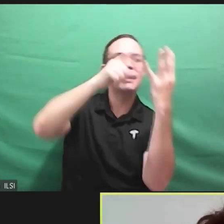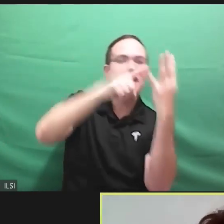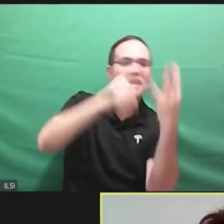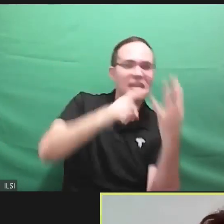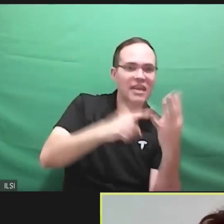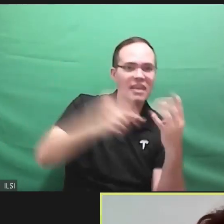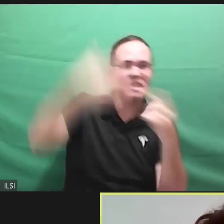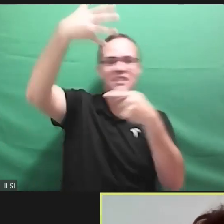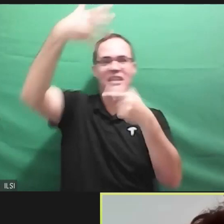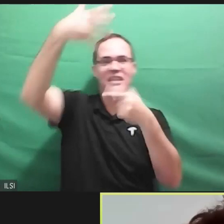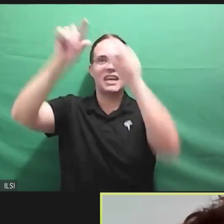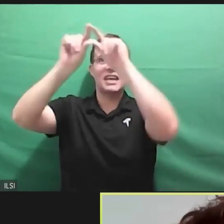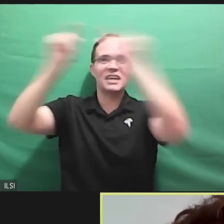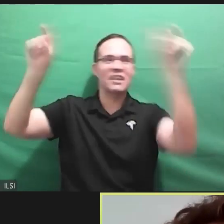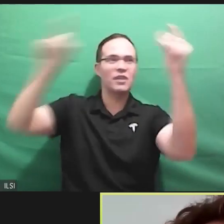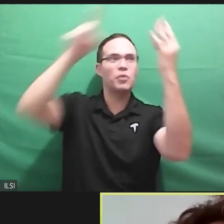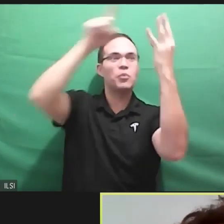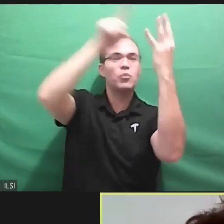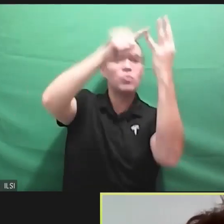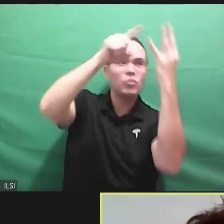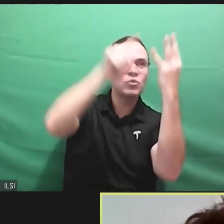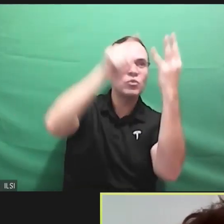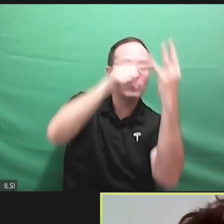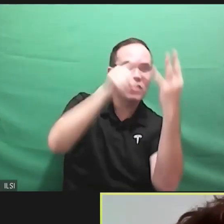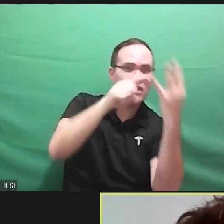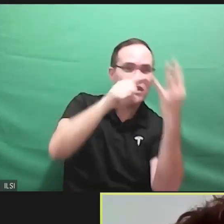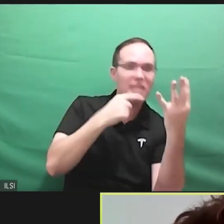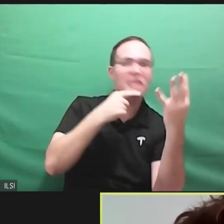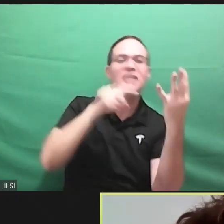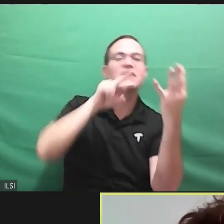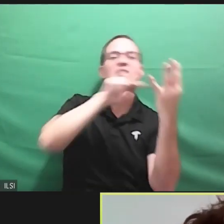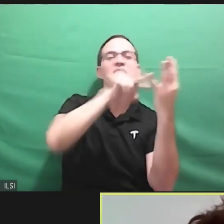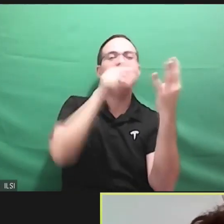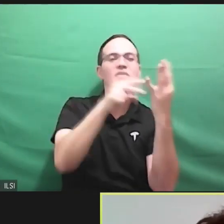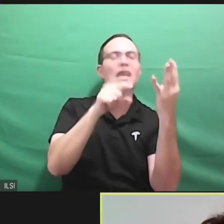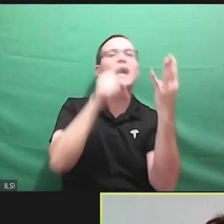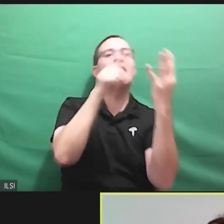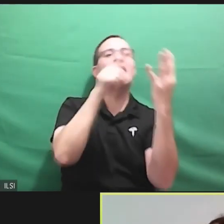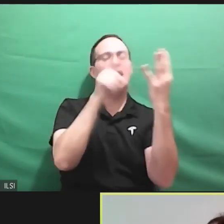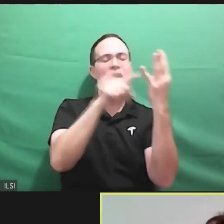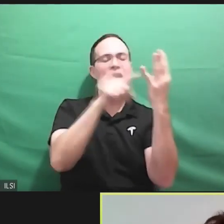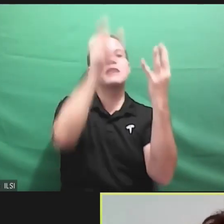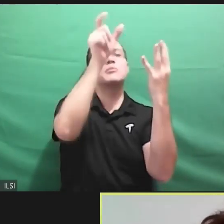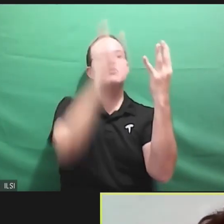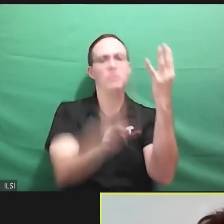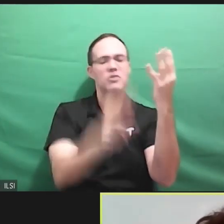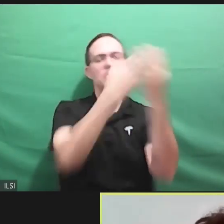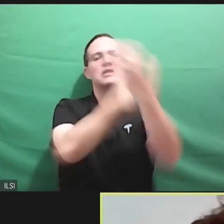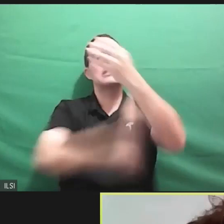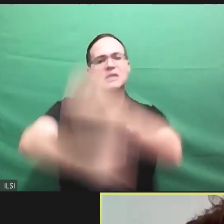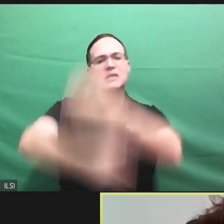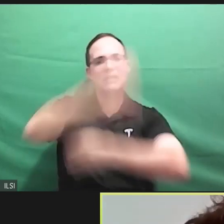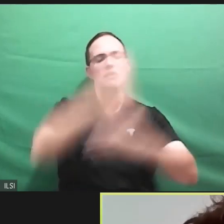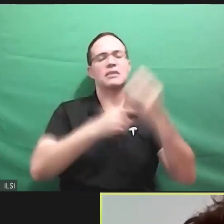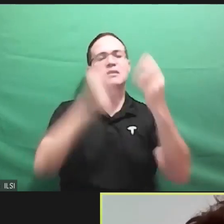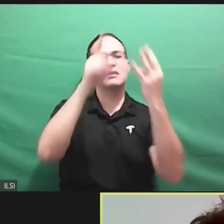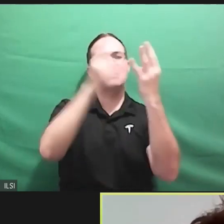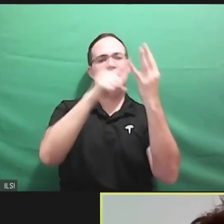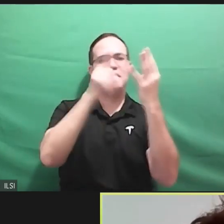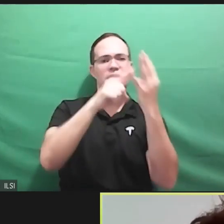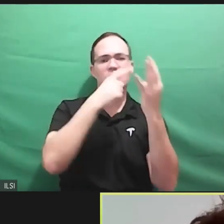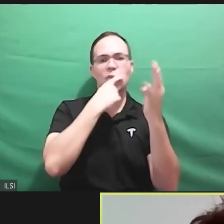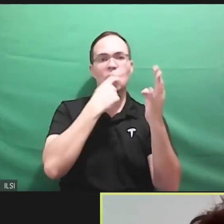las 6 preguntas, es quiere decir que la persona tiene una discapacidad. Si la persona dice